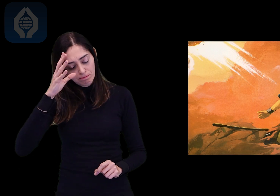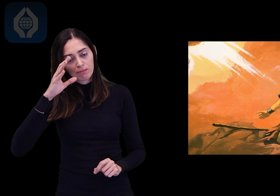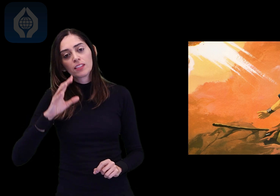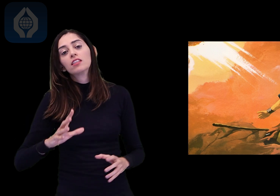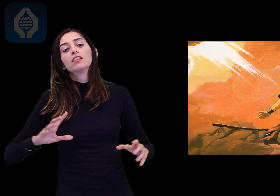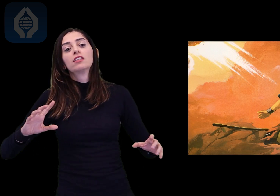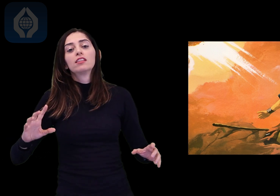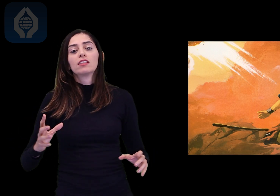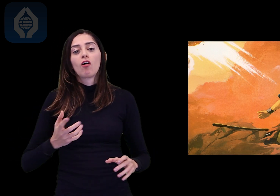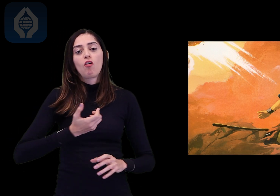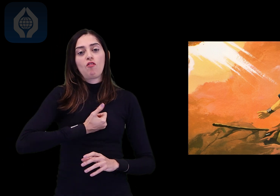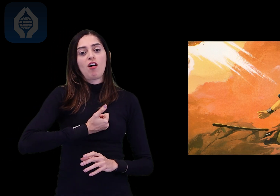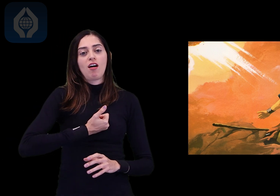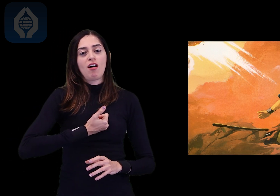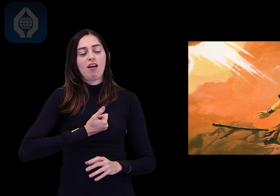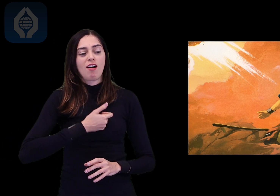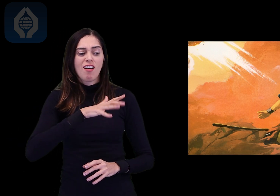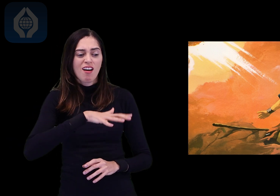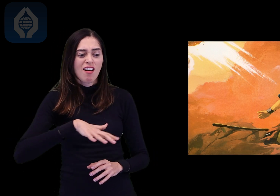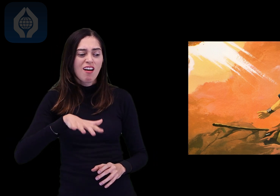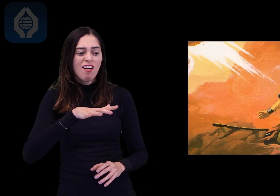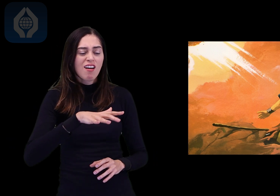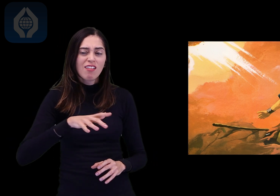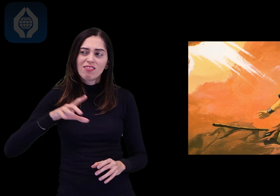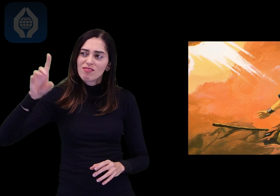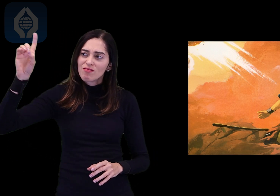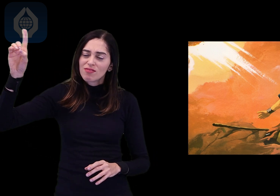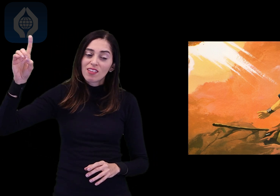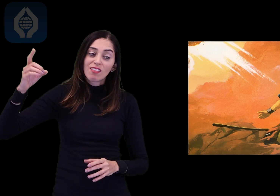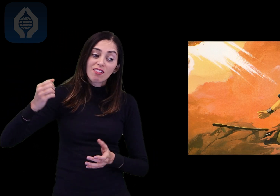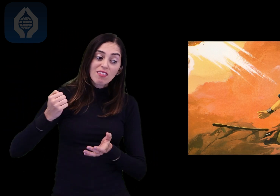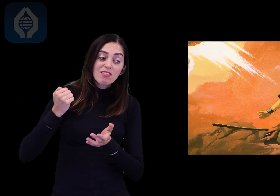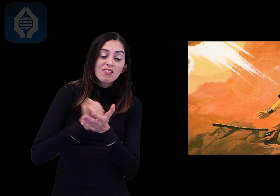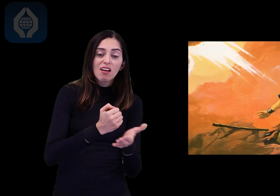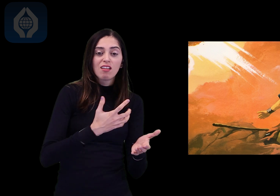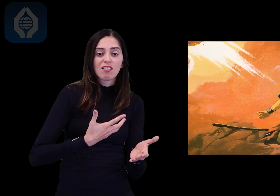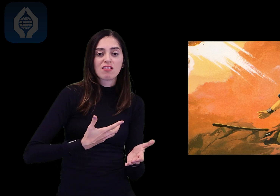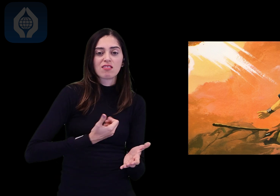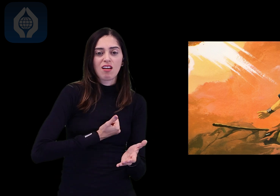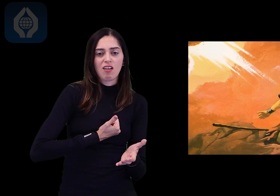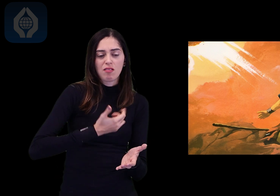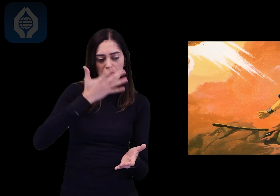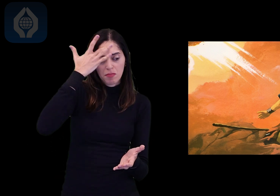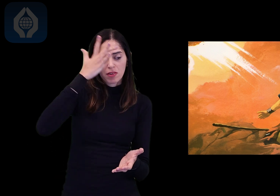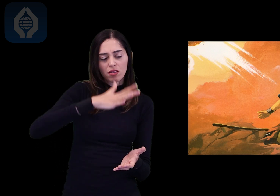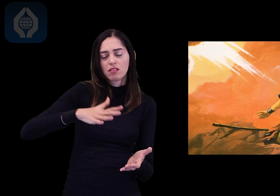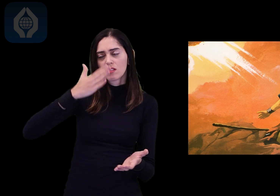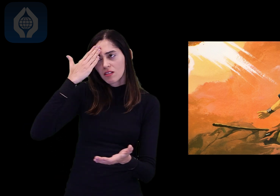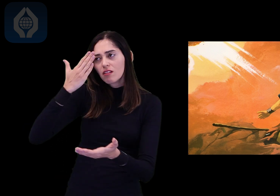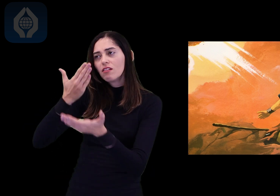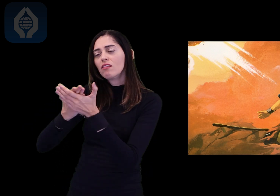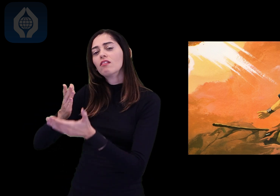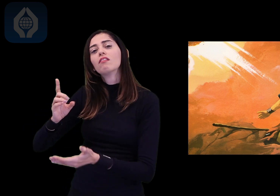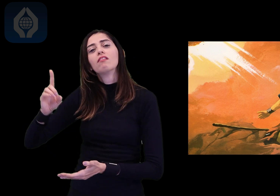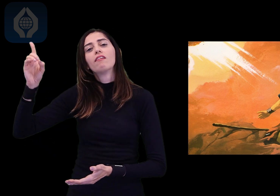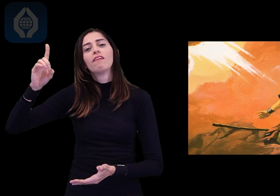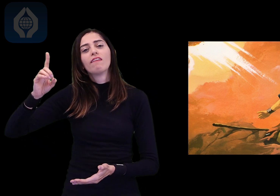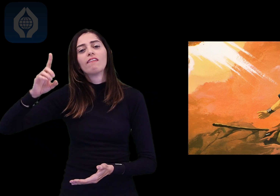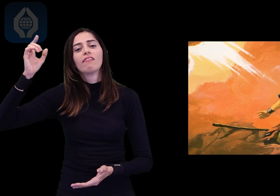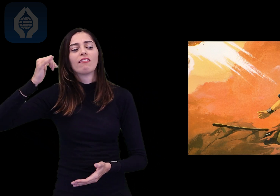decidiu perdoá-los e salvá-los. Eles não mereciam a ajuda de Deus, mas ele salva todo aquele que confia nele. O Senhor disse